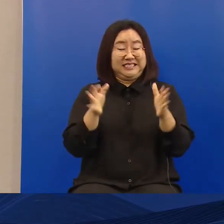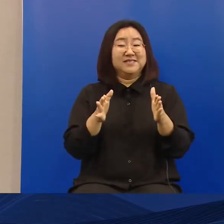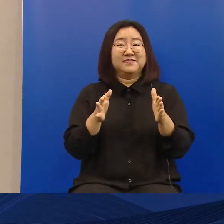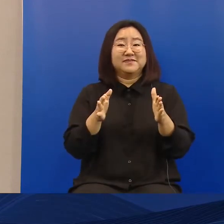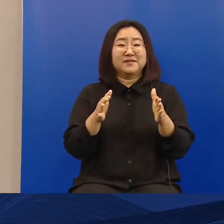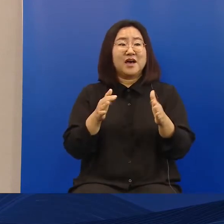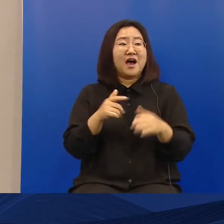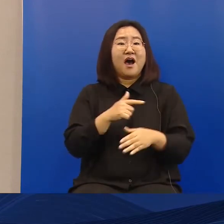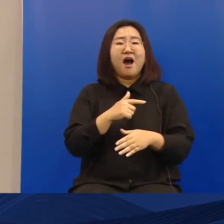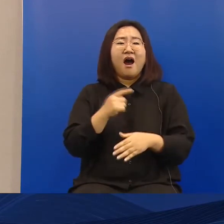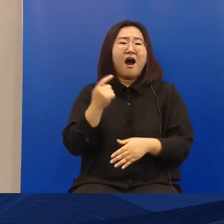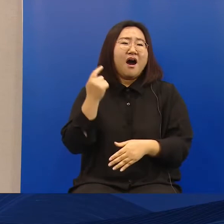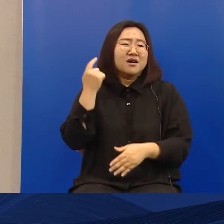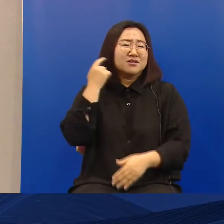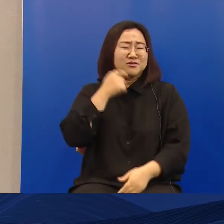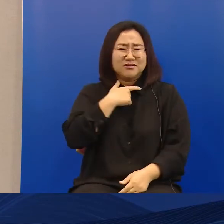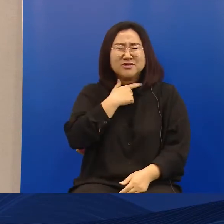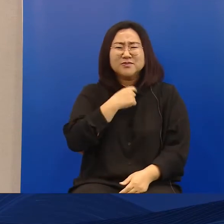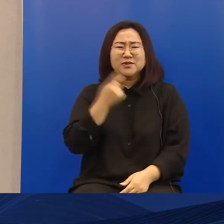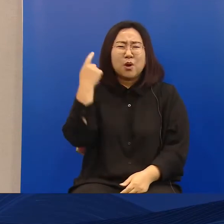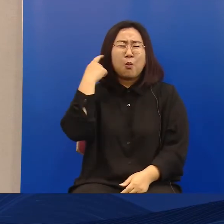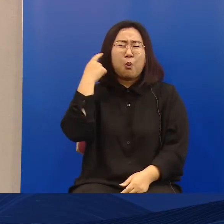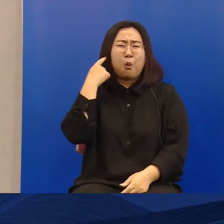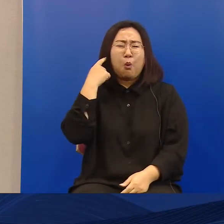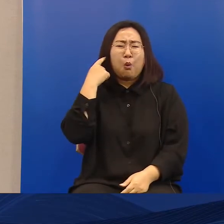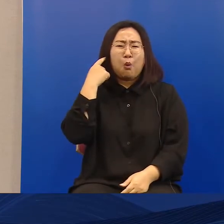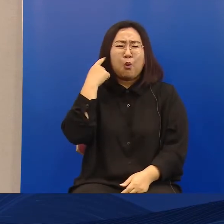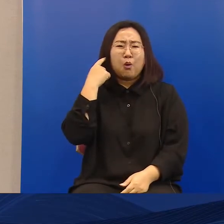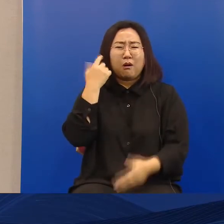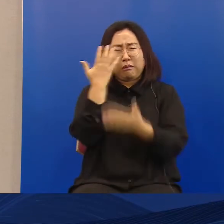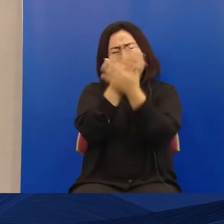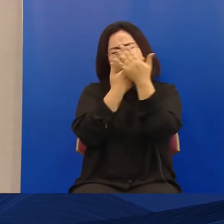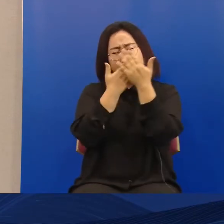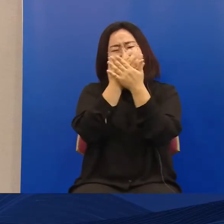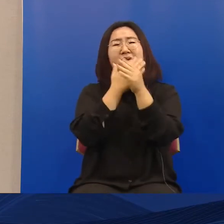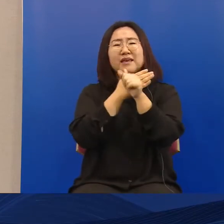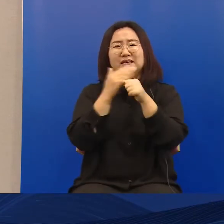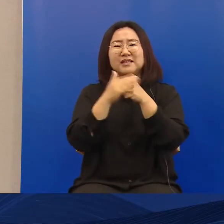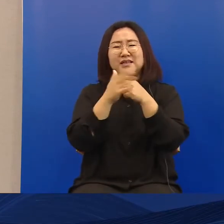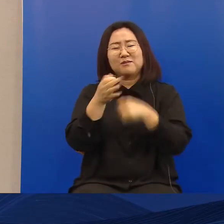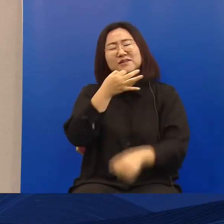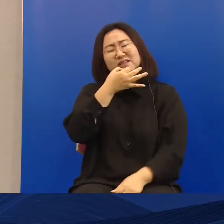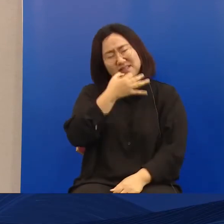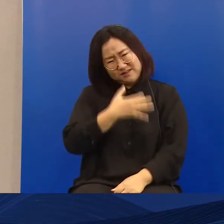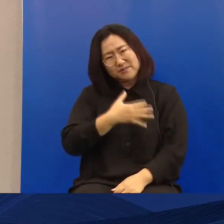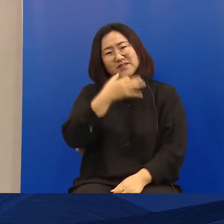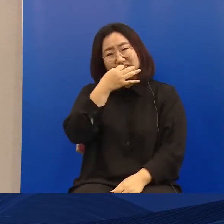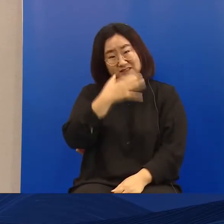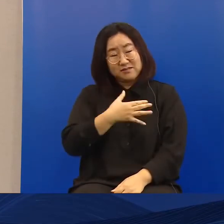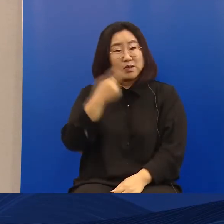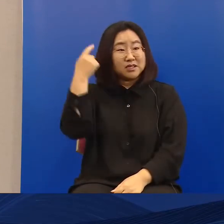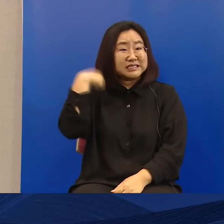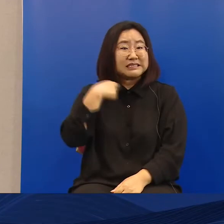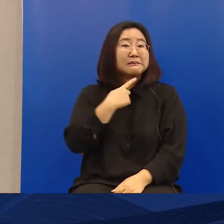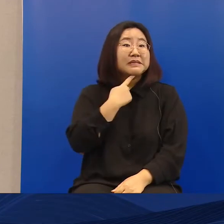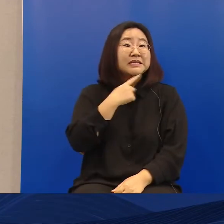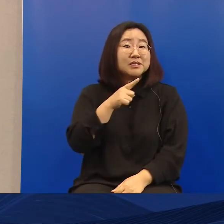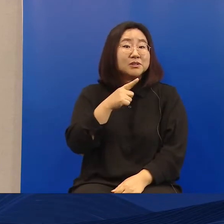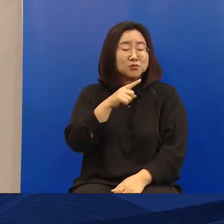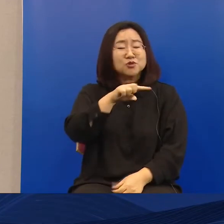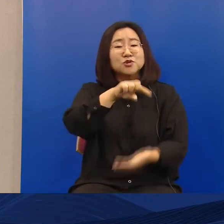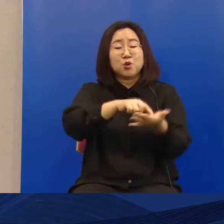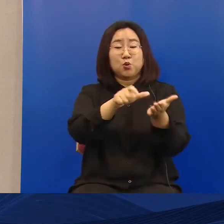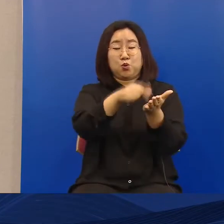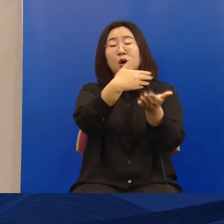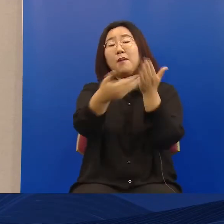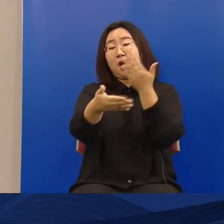이 너무너무 듣고 싶은데 목소리가 좀 불분명해서 힘든 그런 느낌을 한 1분 정도